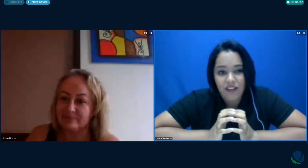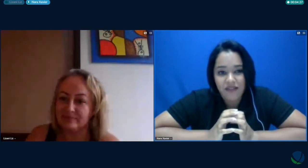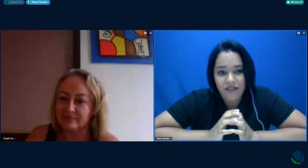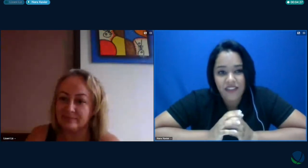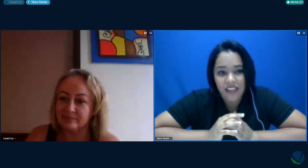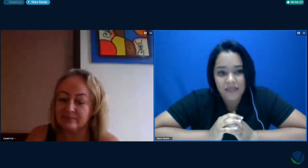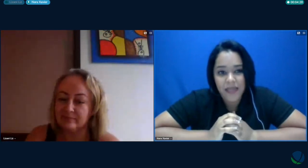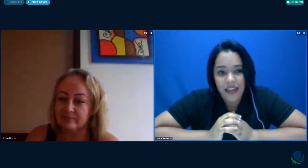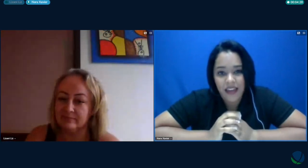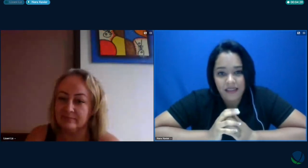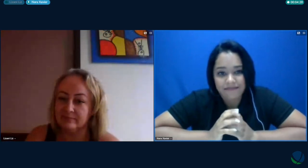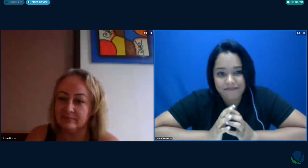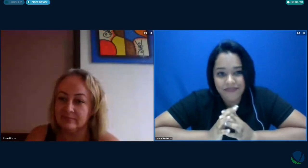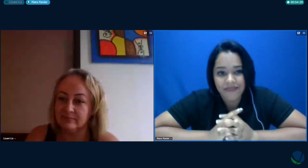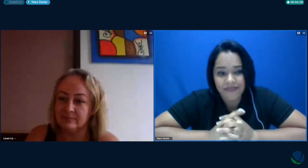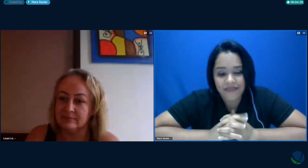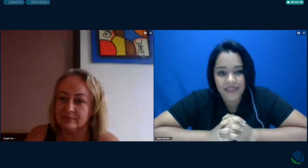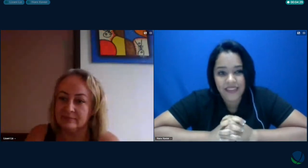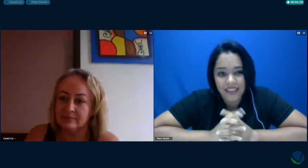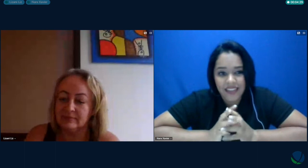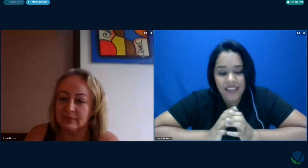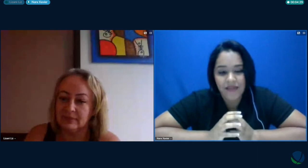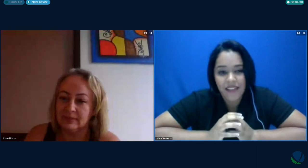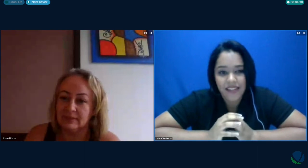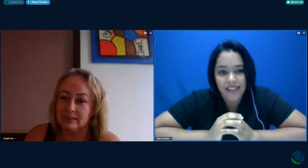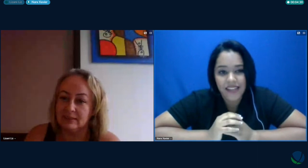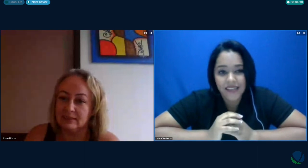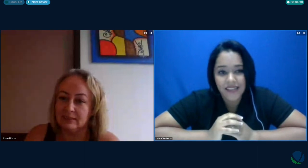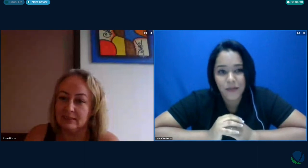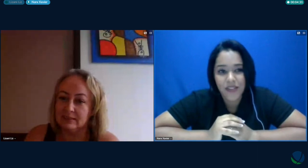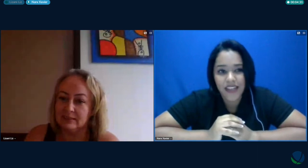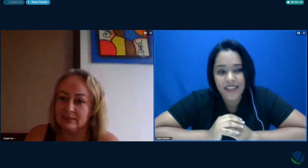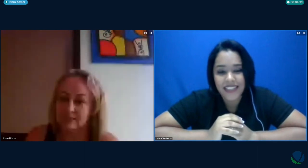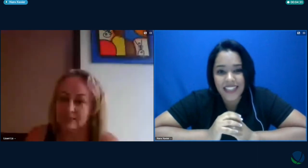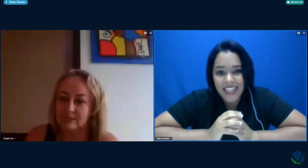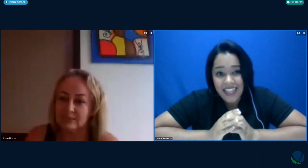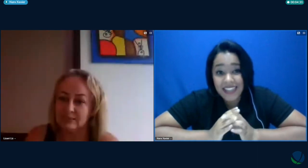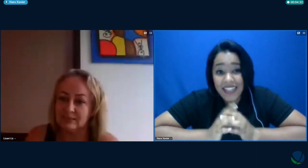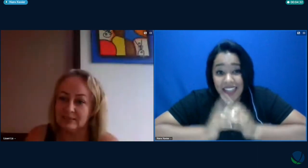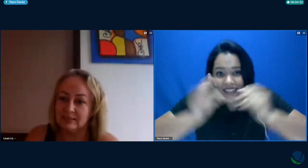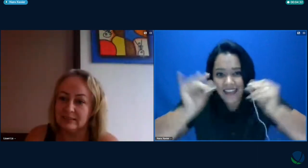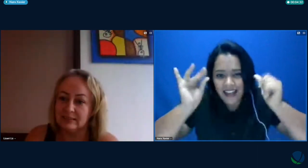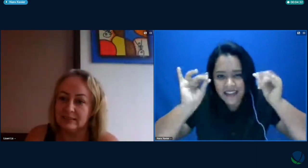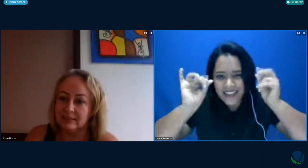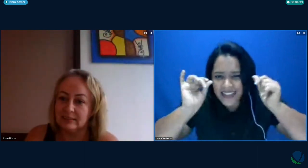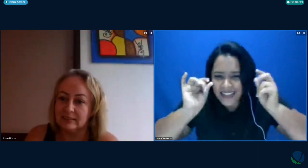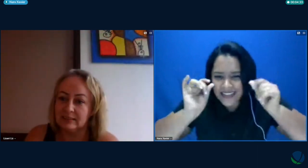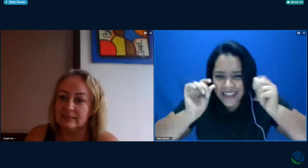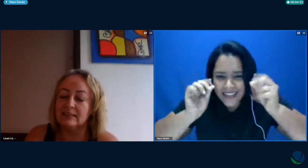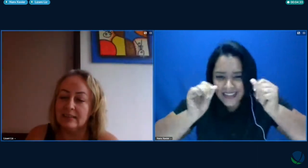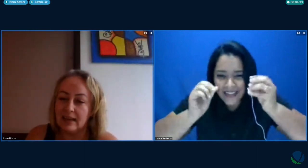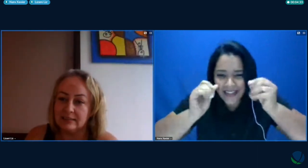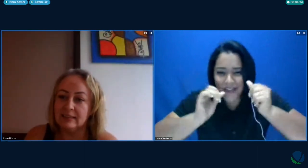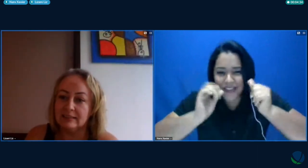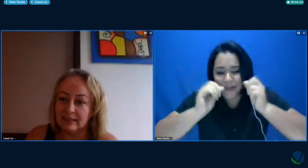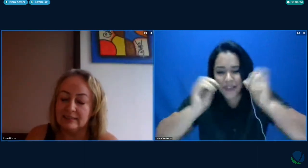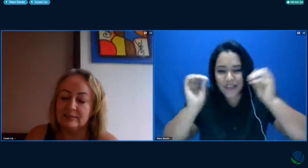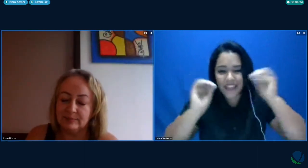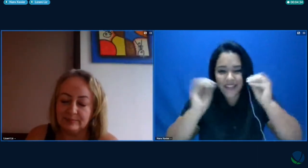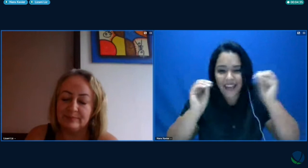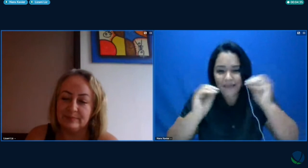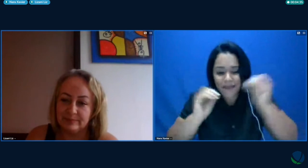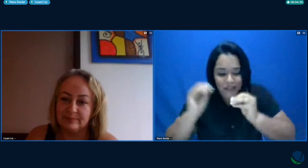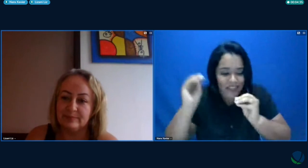Ai, agora tem que esperar. Devido a essas tantas mudanças, esses detalhes, né? Esses detalhes, essas coisas,